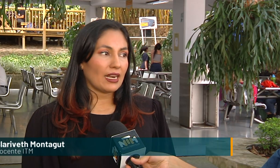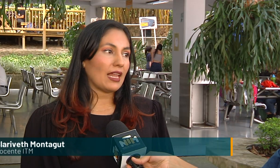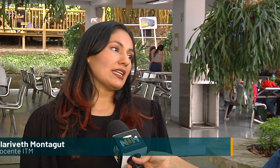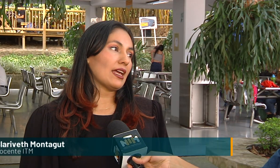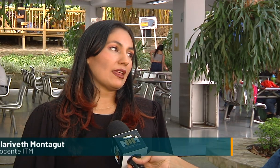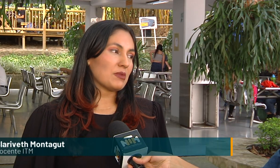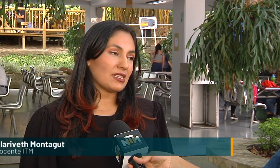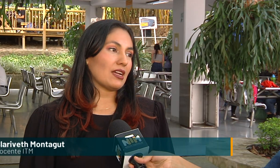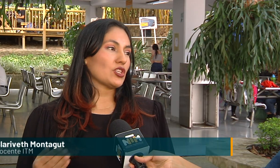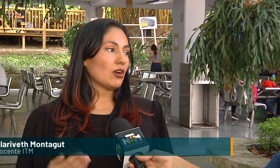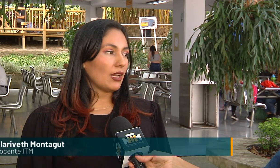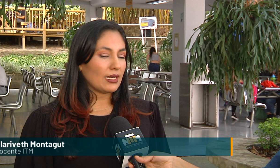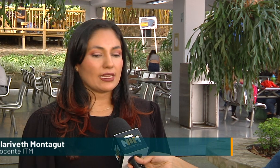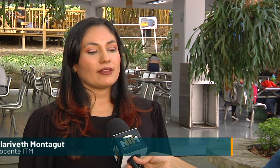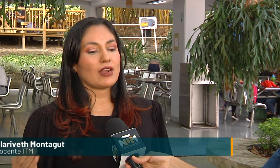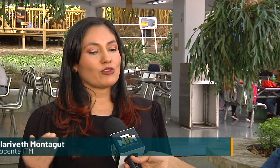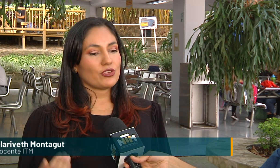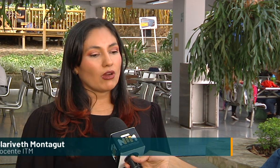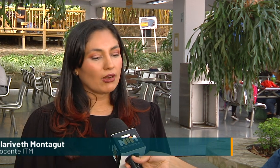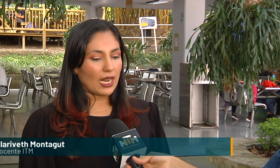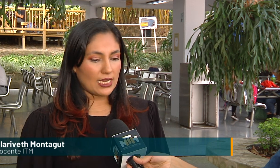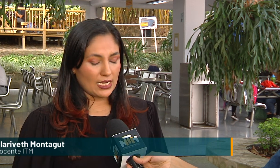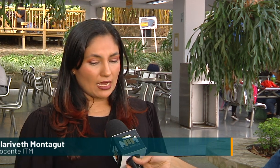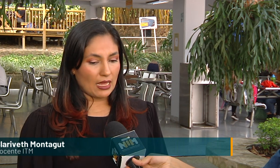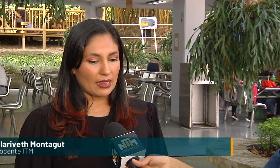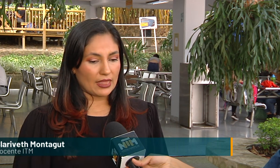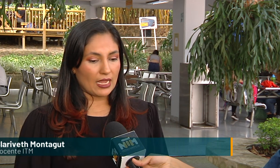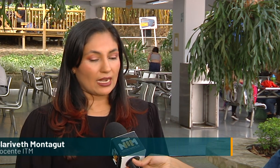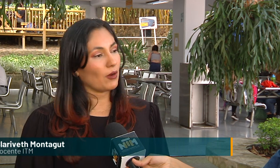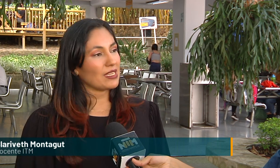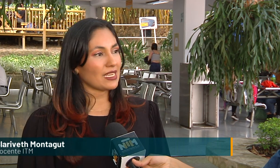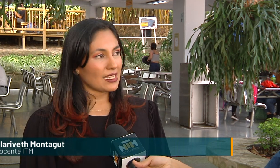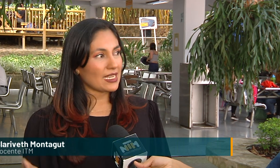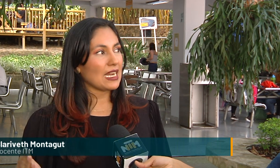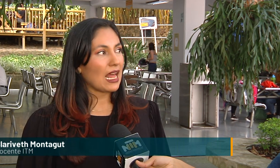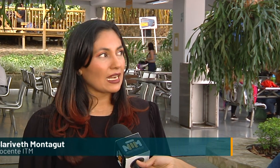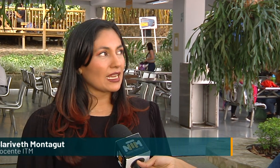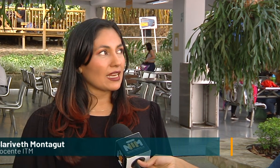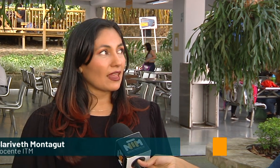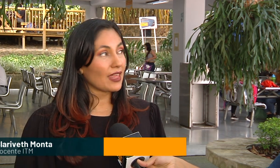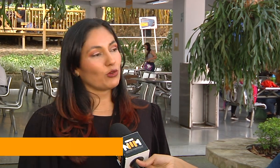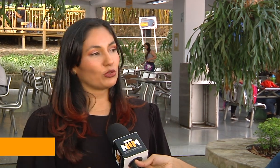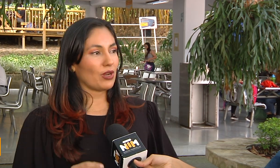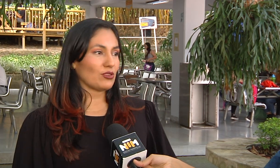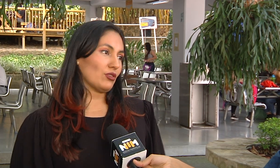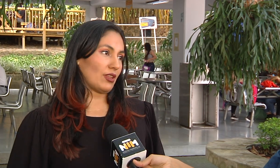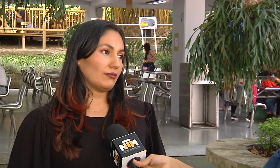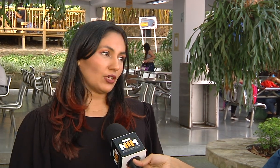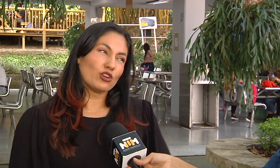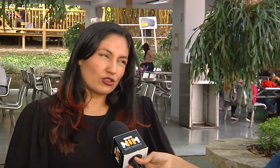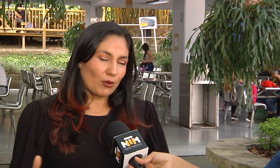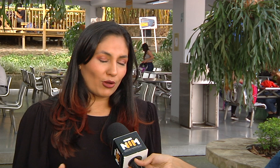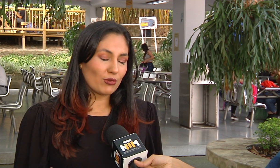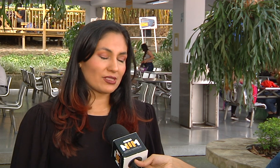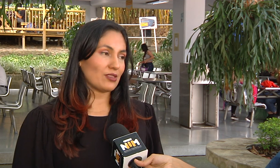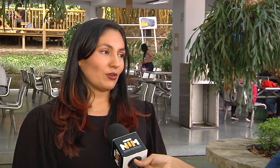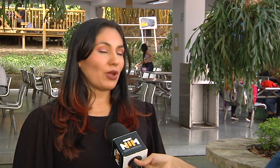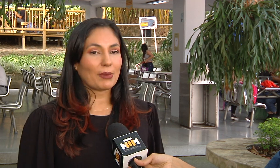la línea de investigación, la línea de traducción, la línea de lengua de señas y la línea de cultura sorda. Grosso modo es eso, obviamente